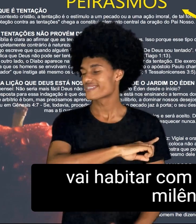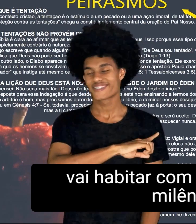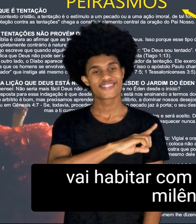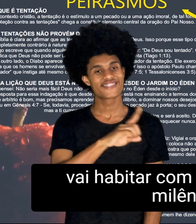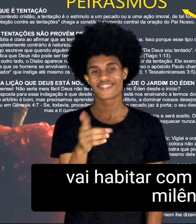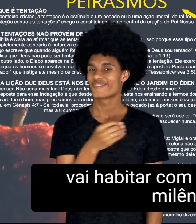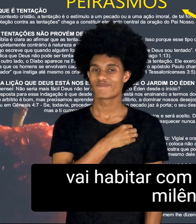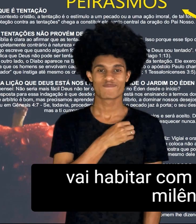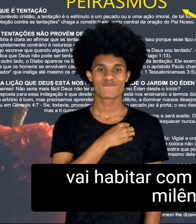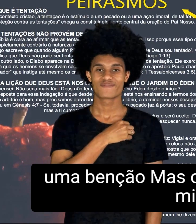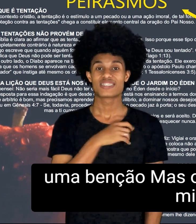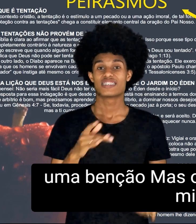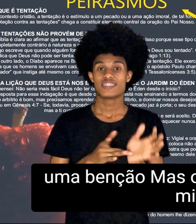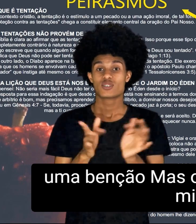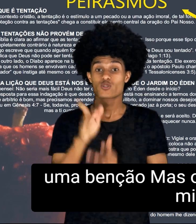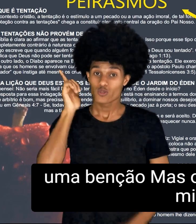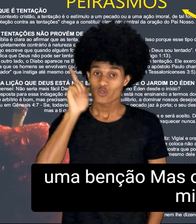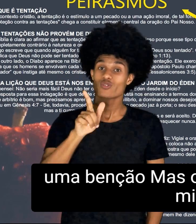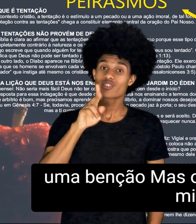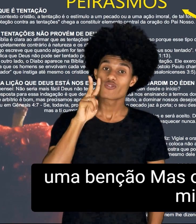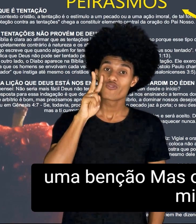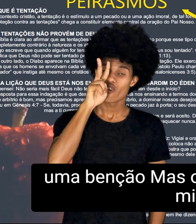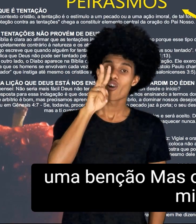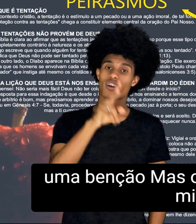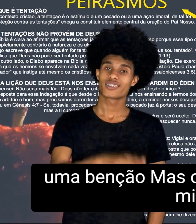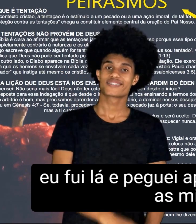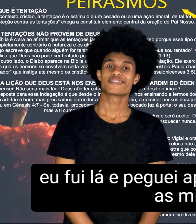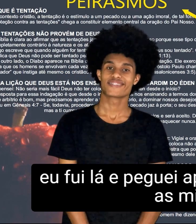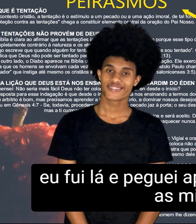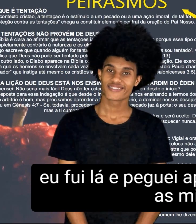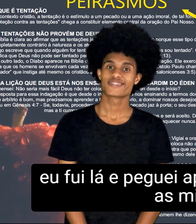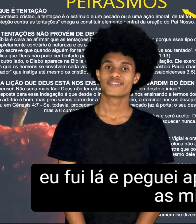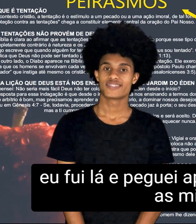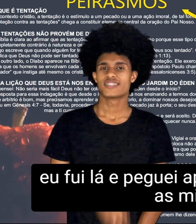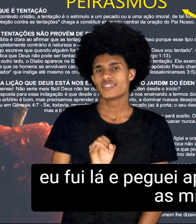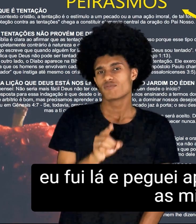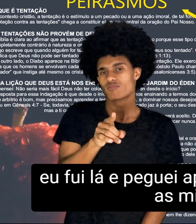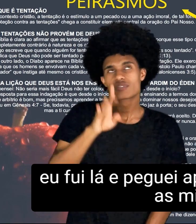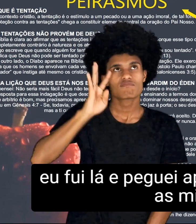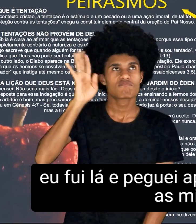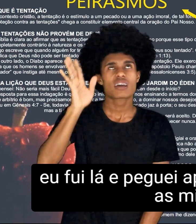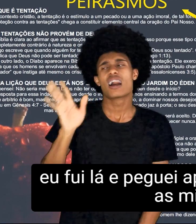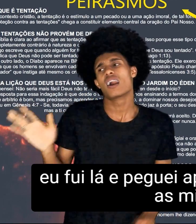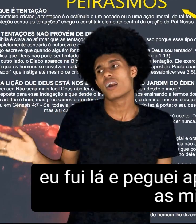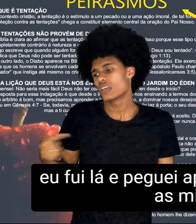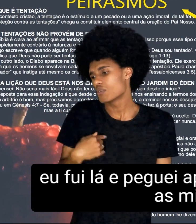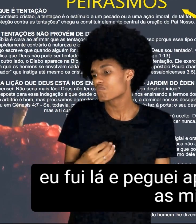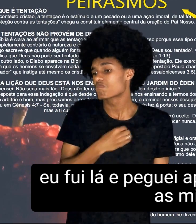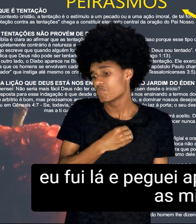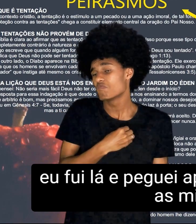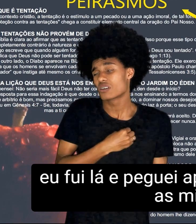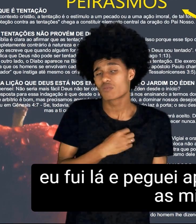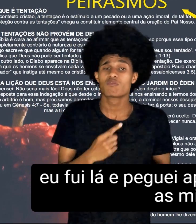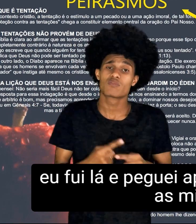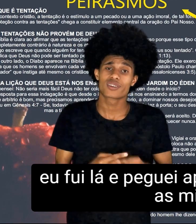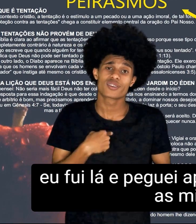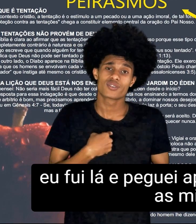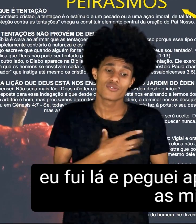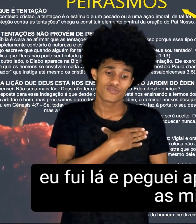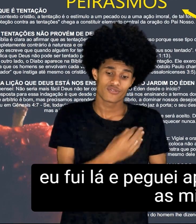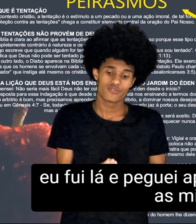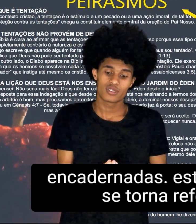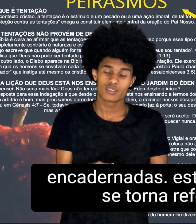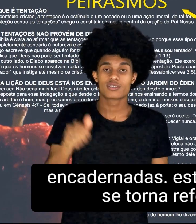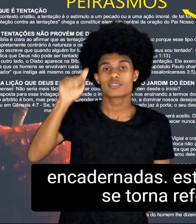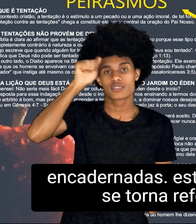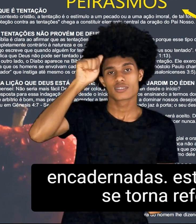para ela e foi uma benção. Mas o que eu fiz? Eu fui lá e peguei minha apostila. Deixa eu até ver, ó. Eu fui lá e peguei a apostila. Eu tenho quase todas as minhas